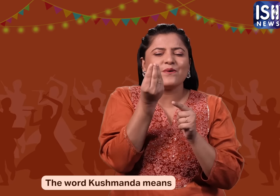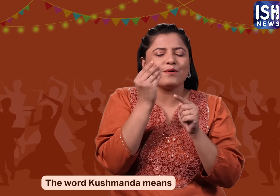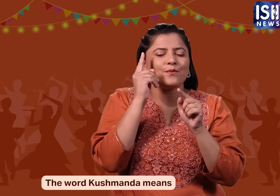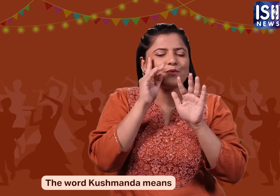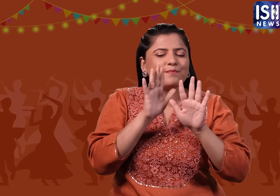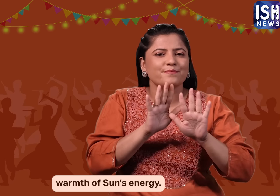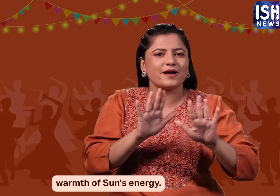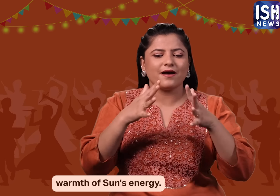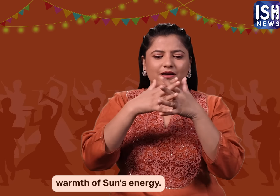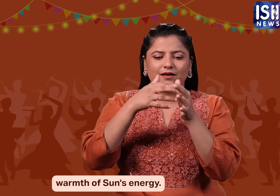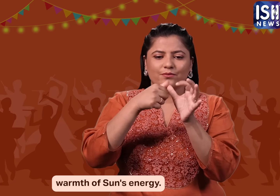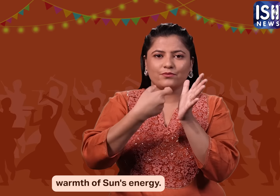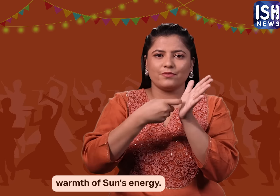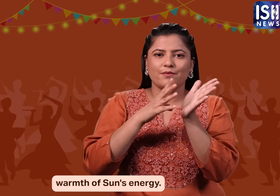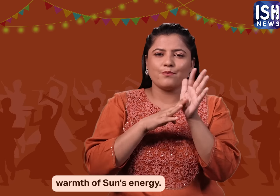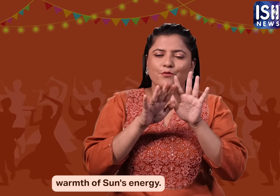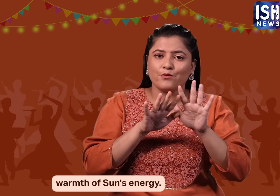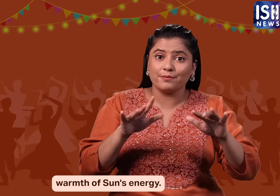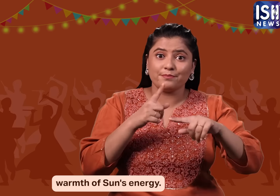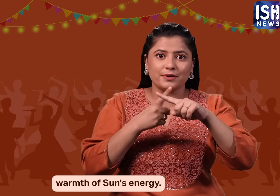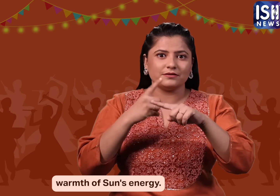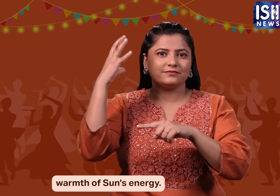है सूर्य की ऊर्जा की गर्मी।